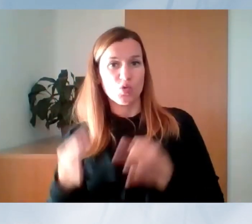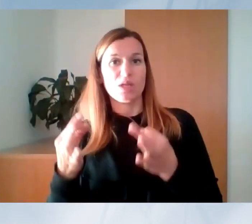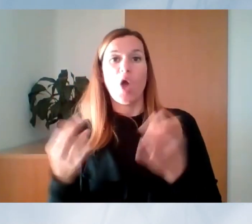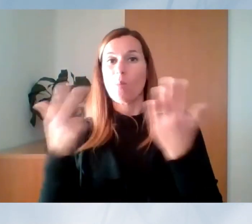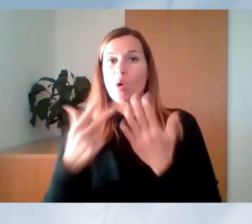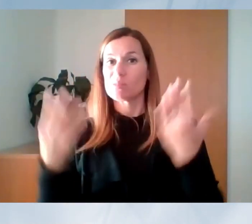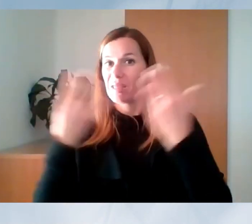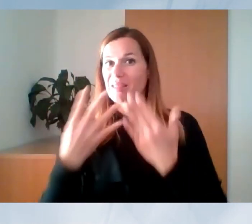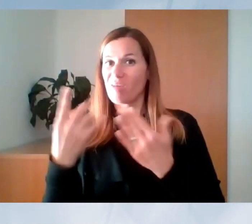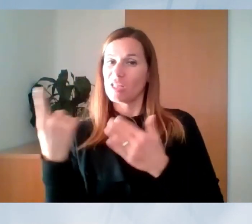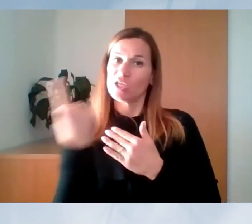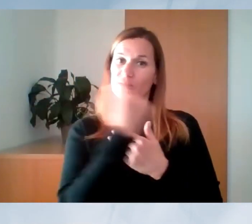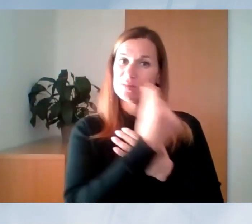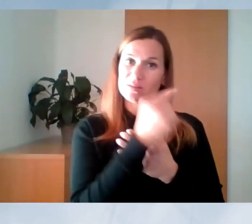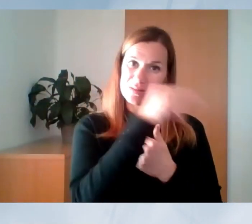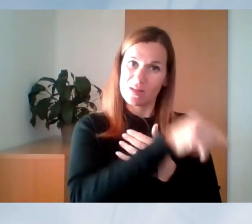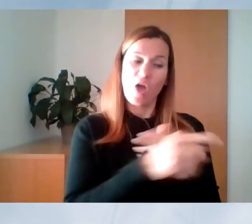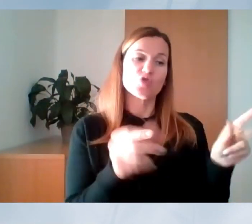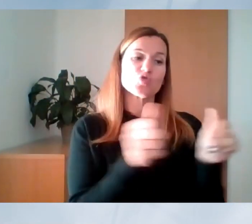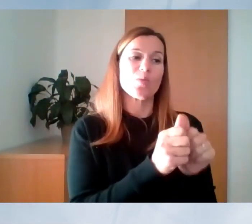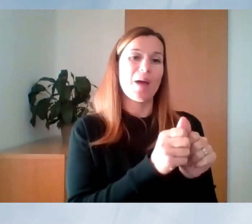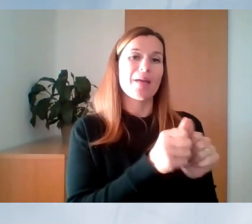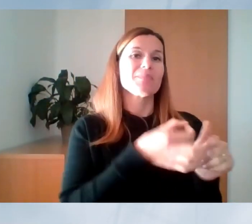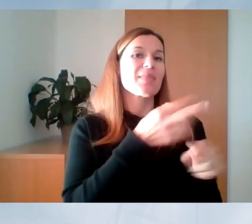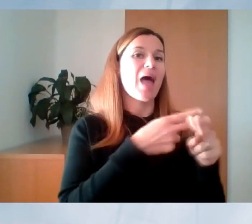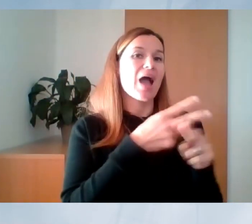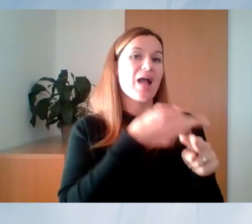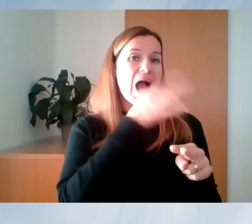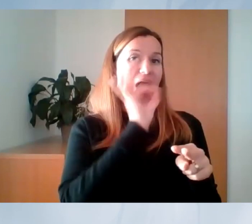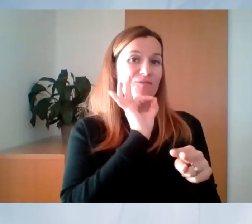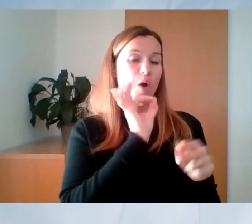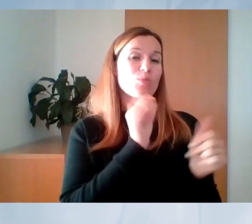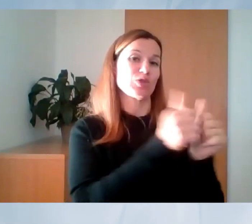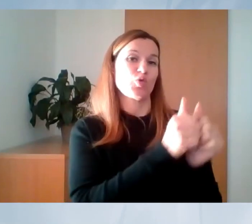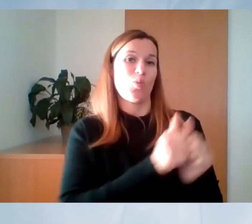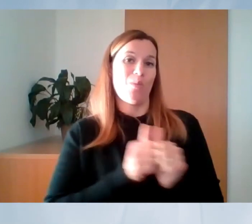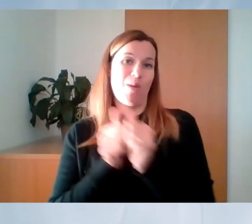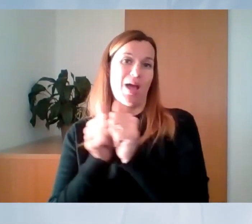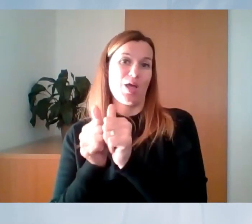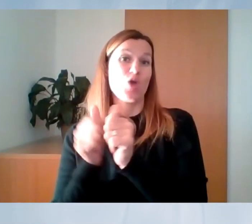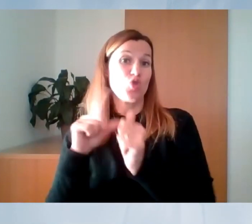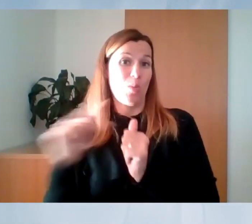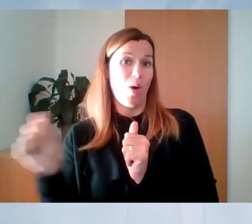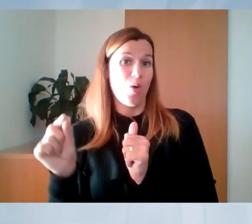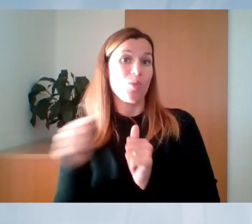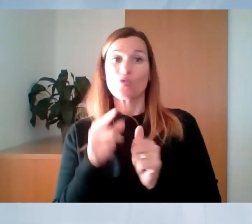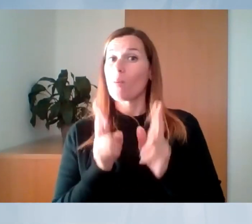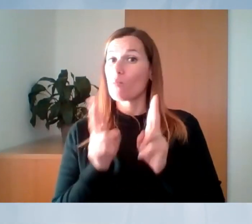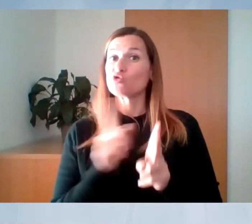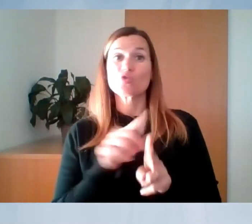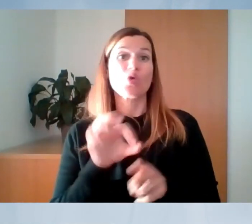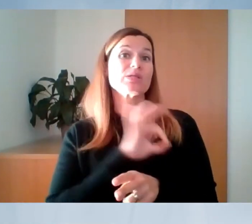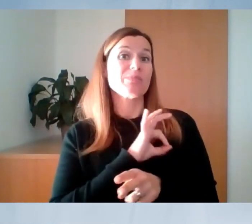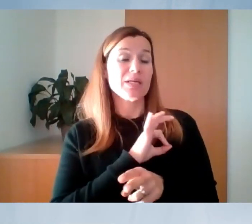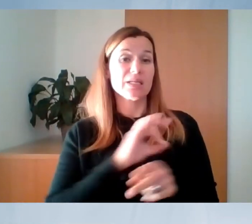8, 9 gre pa tja, pa spijeta kavo in gre domov in je lahko to verjetno do smrti morda,